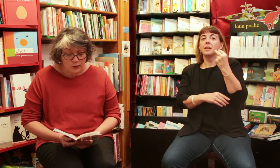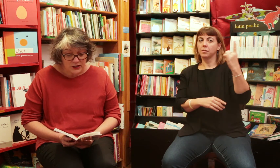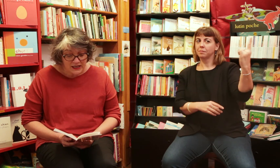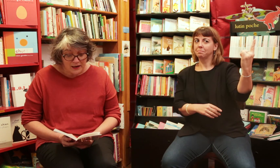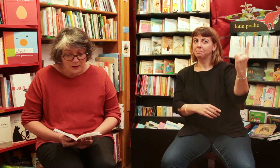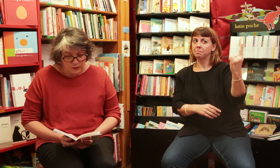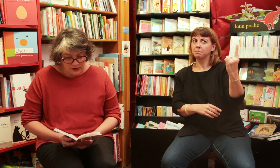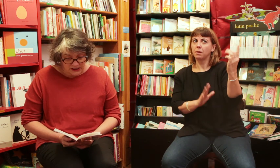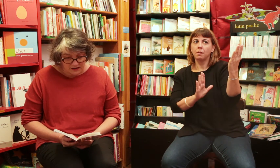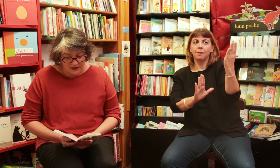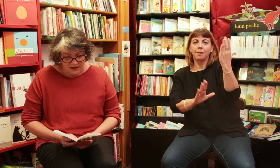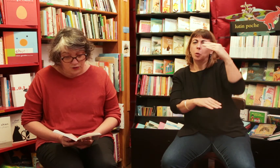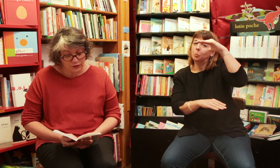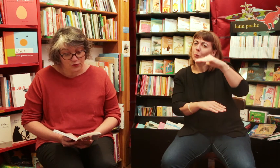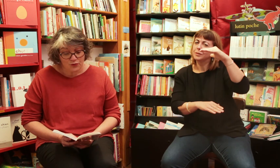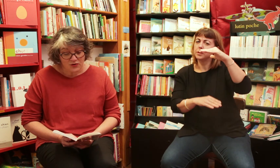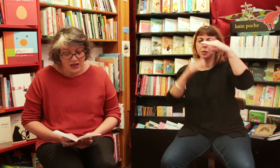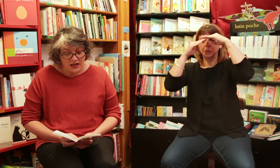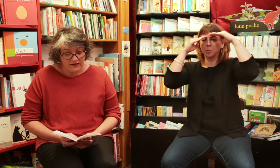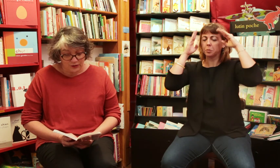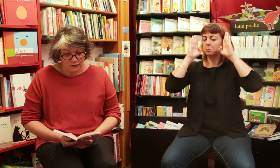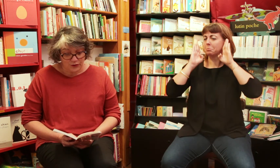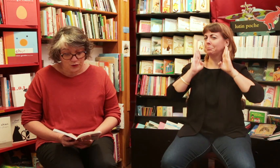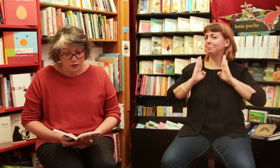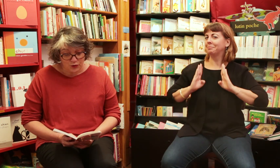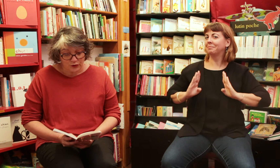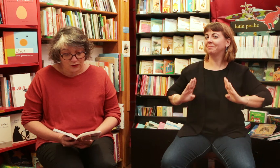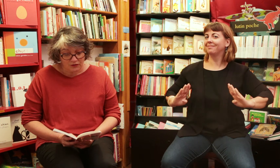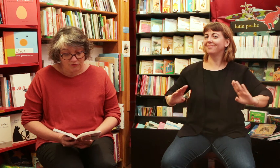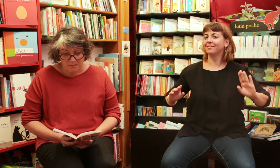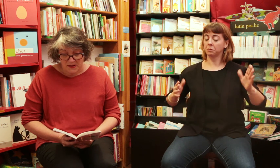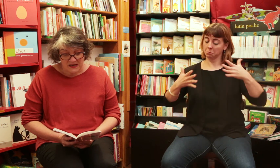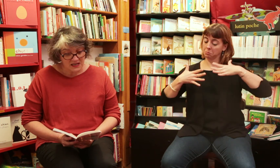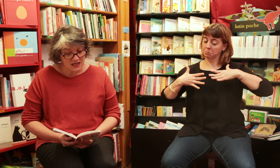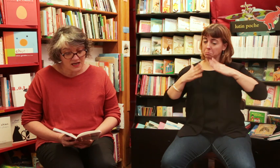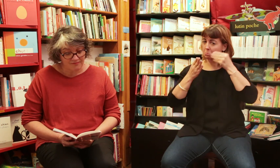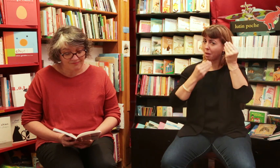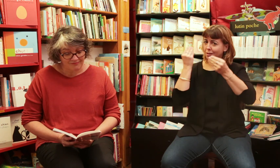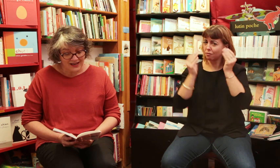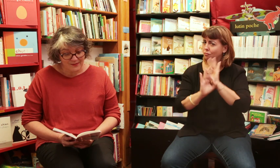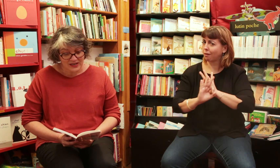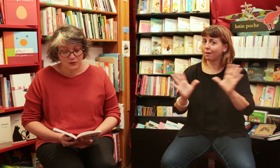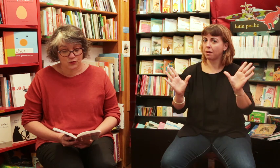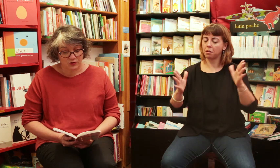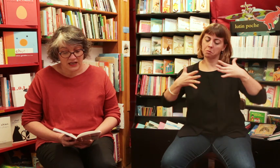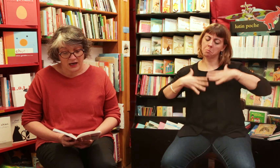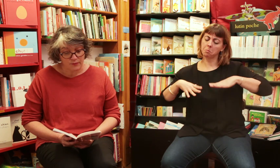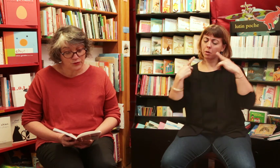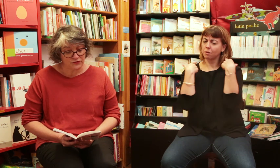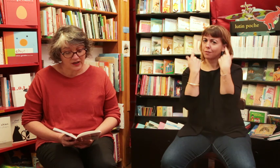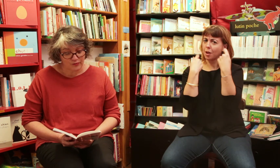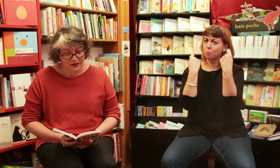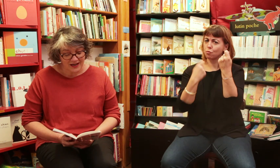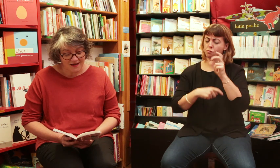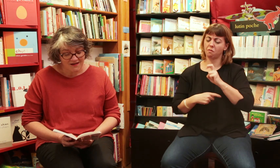se rapprocher, petite, cheveux longs, avec une frange courte, pas maquillée, habillée en sweat à